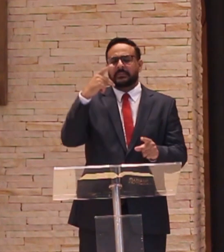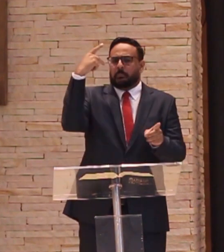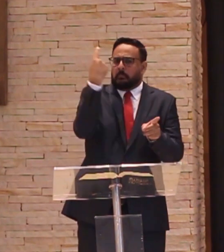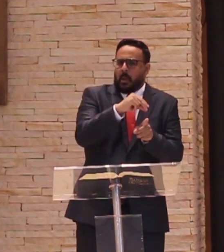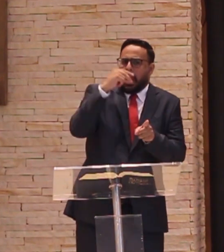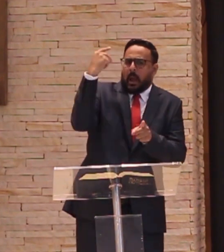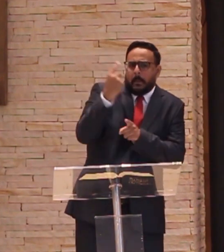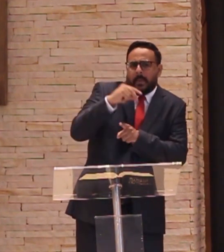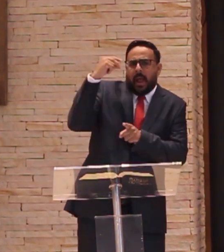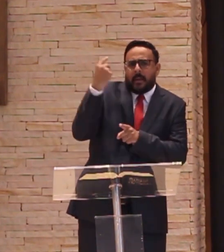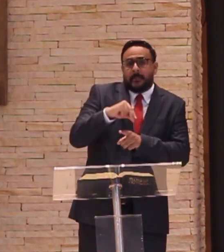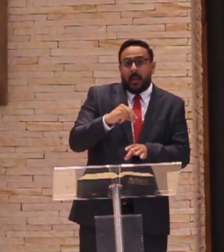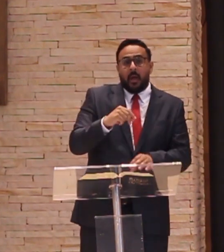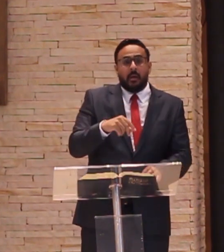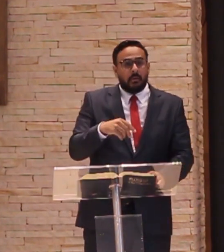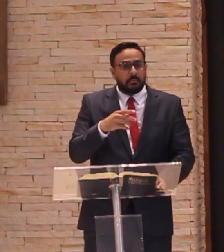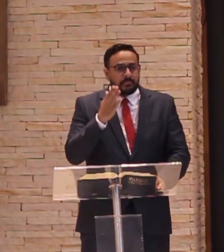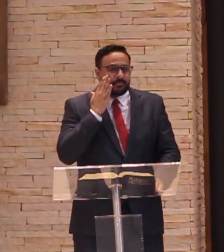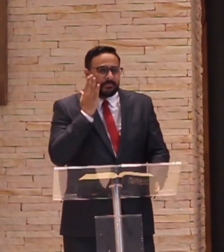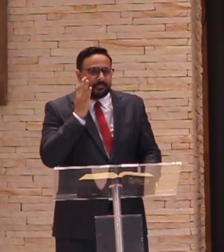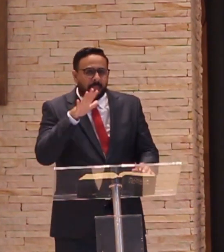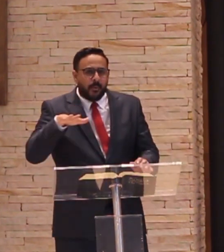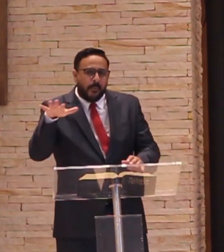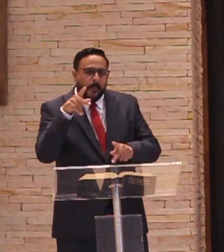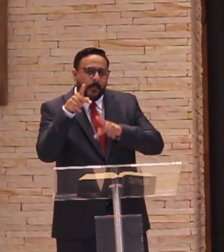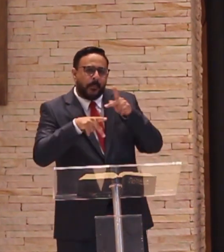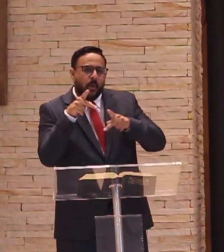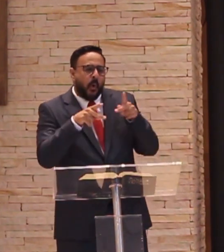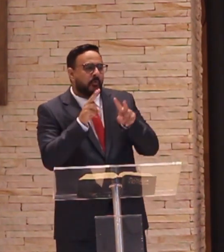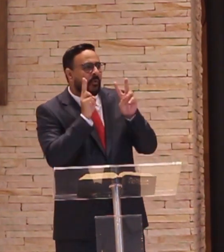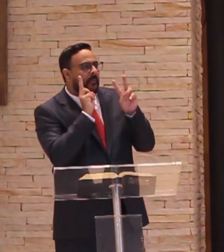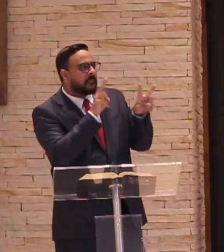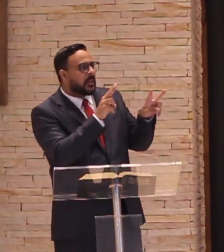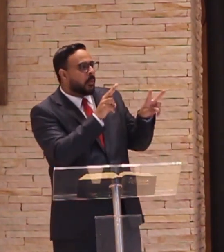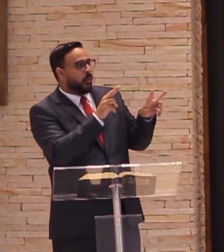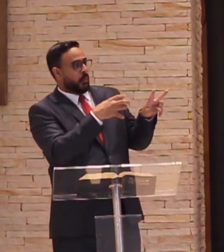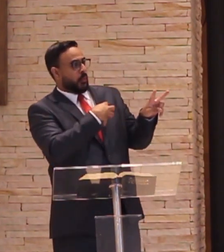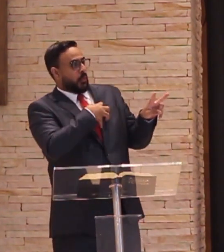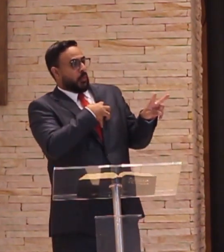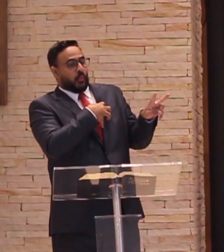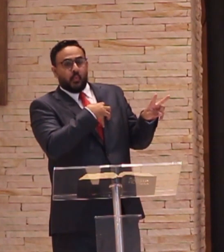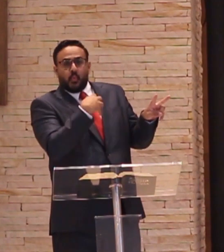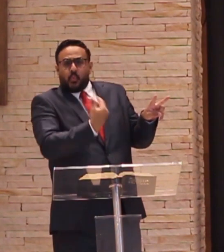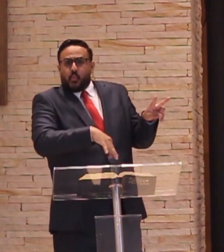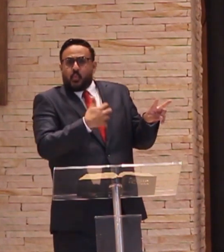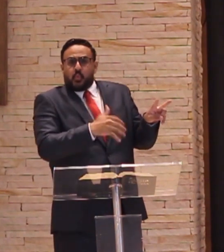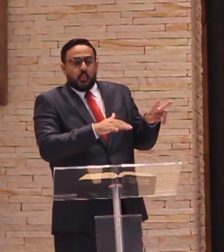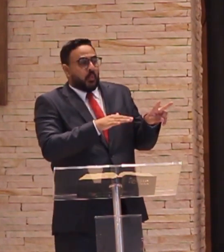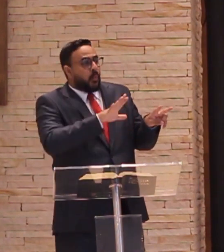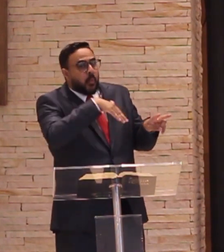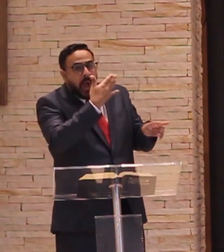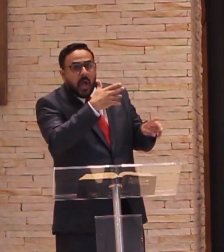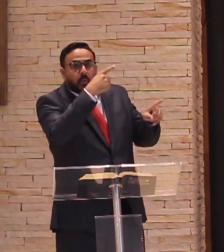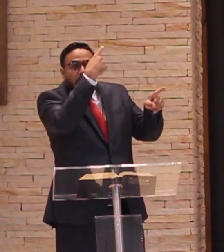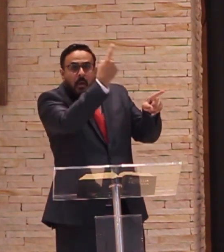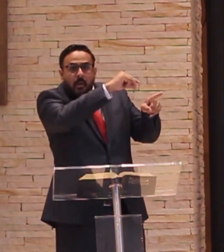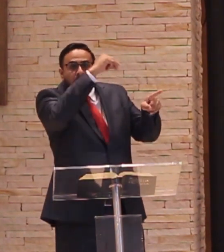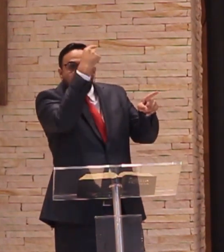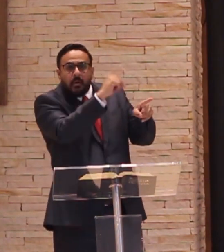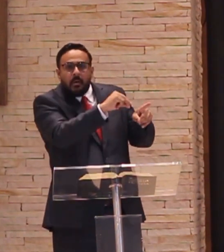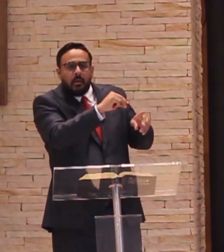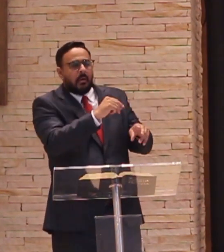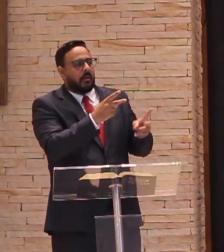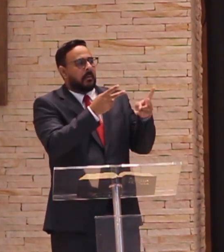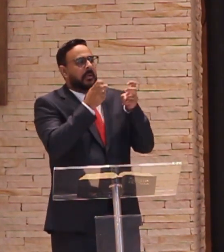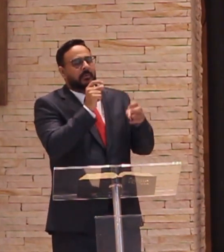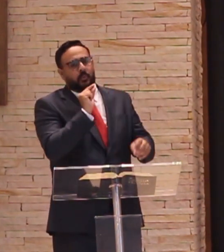Deus mandou 10 pragas. Essas pragas caíram sobre o povo que morava no Egito. Porém, o povo de Israel